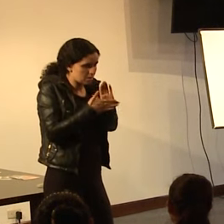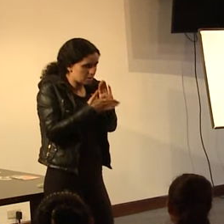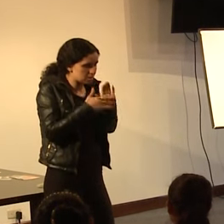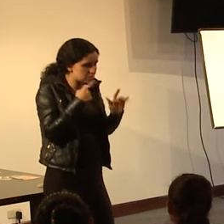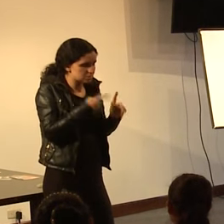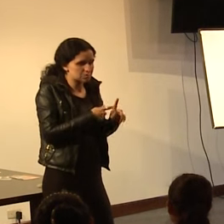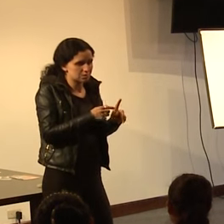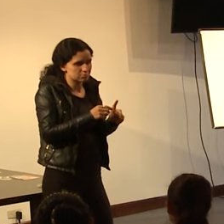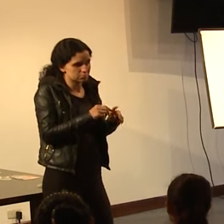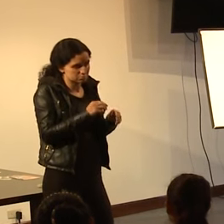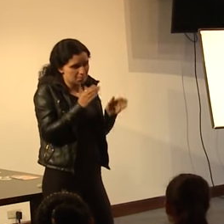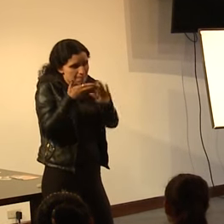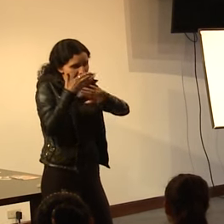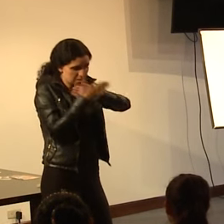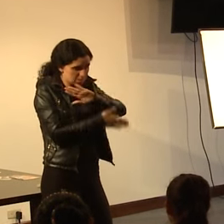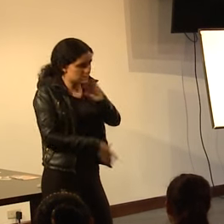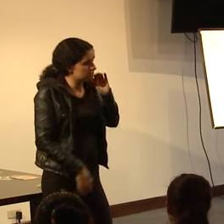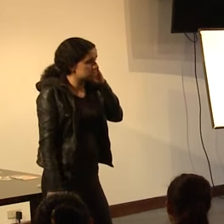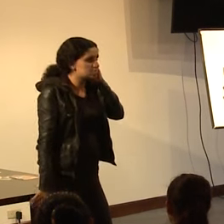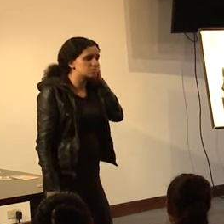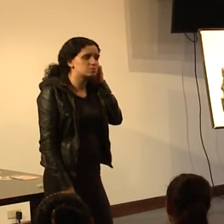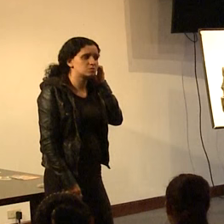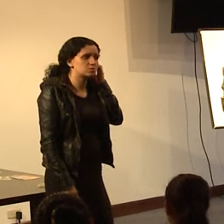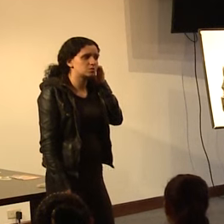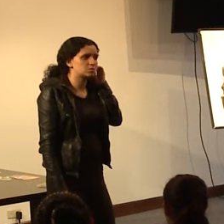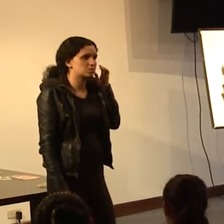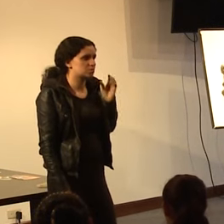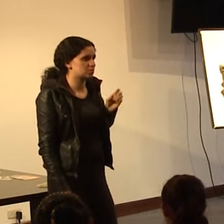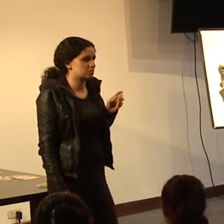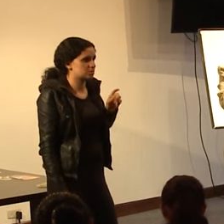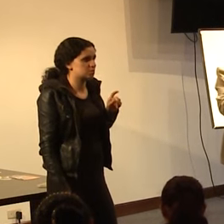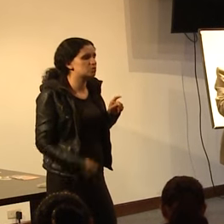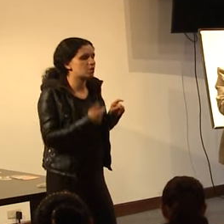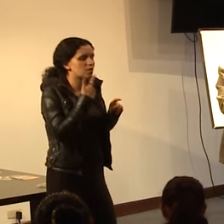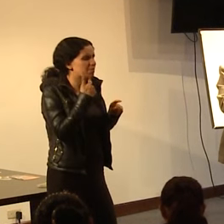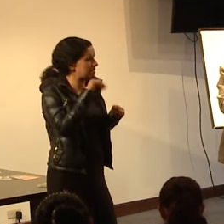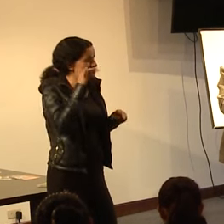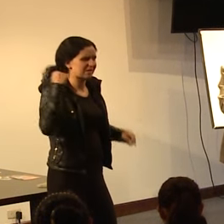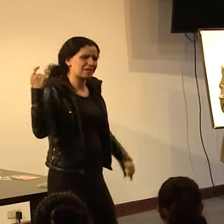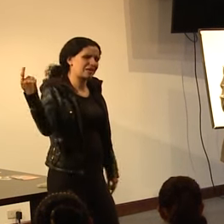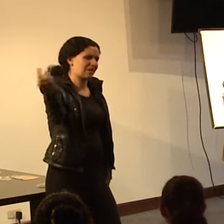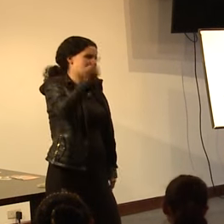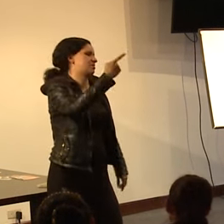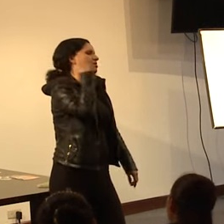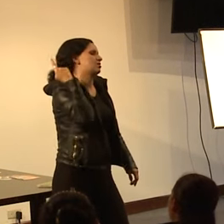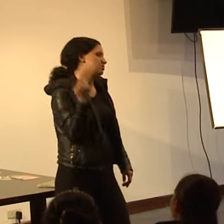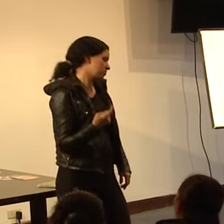forma pues bidimensional. Pero sí, lo estoy refiriendo en términos supremamente generales,